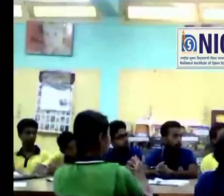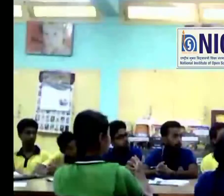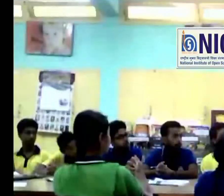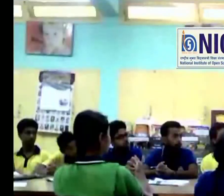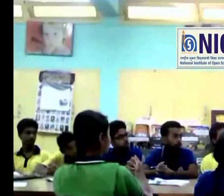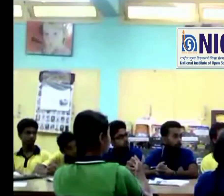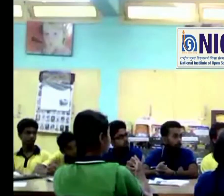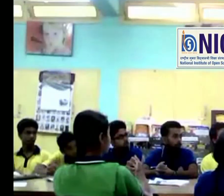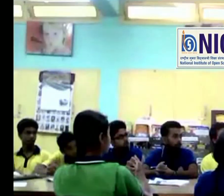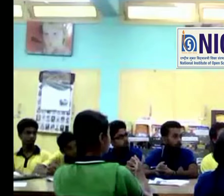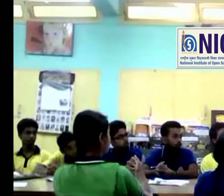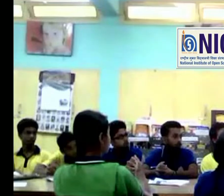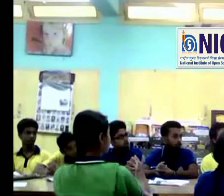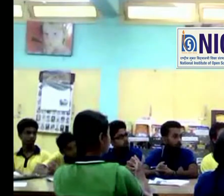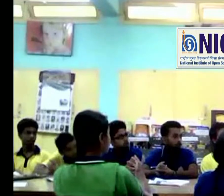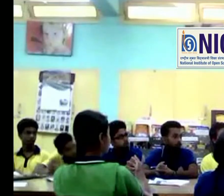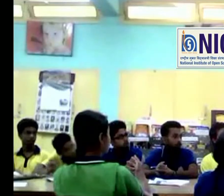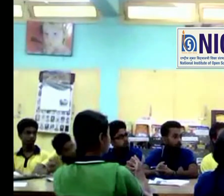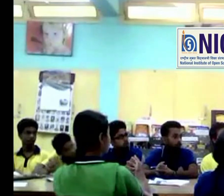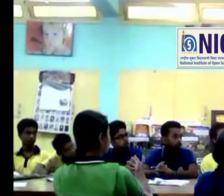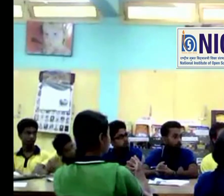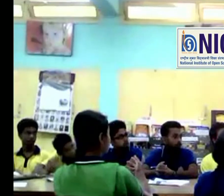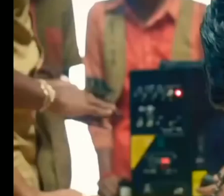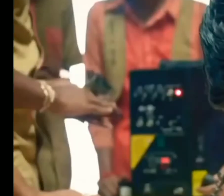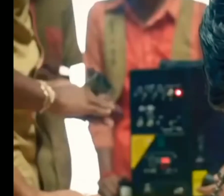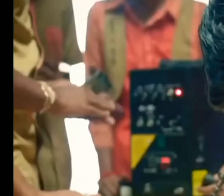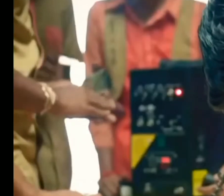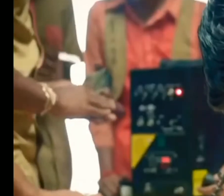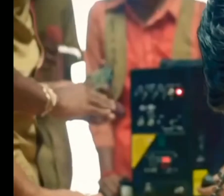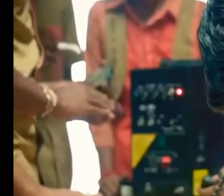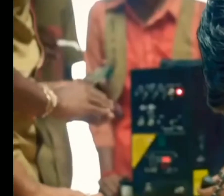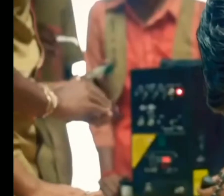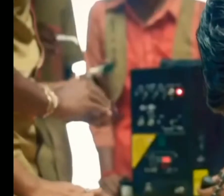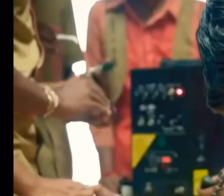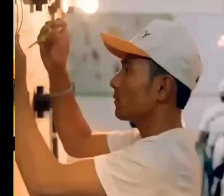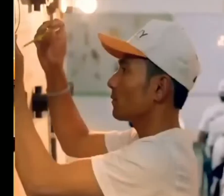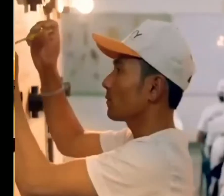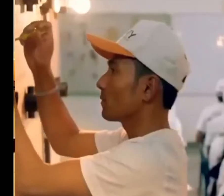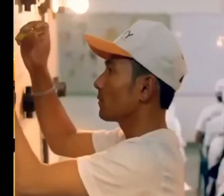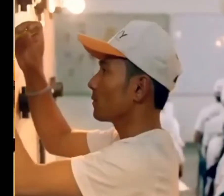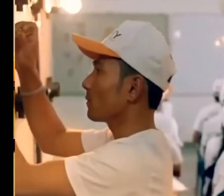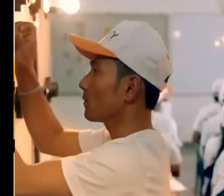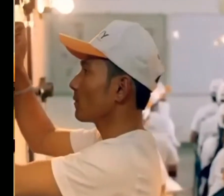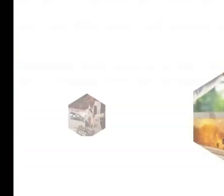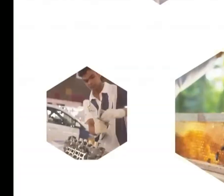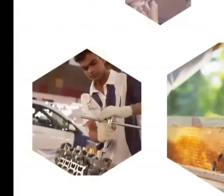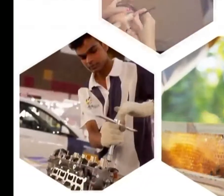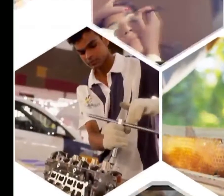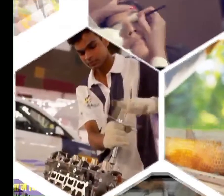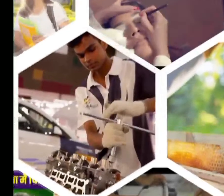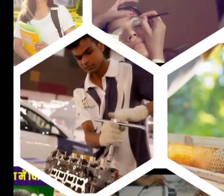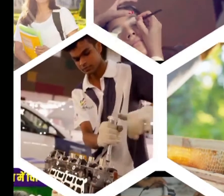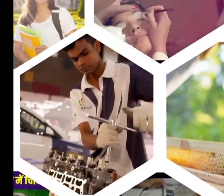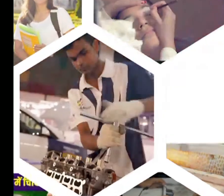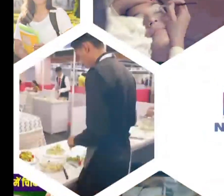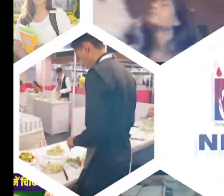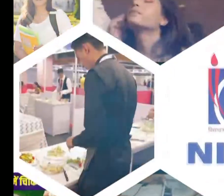रास्ता स्वयं चुने। जीवन ये प्रकाशित करने, राहों को आलोकित